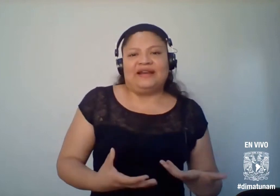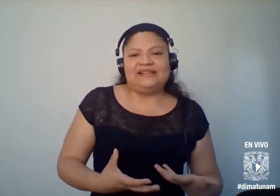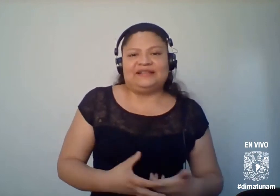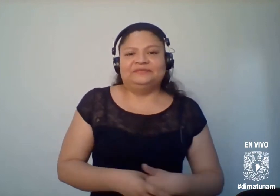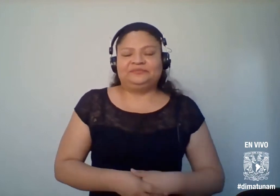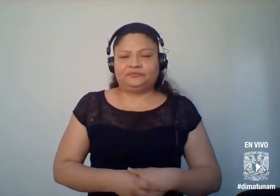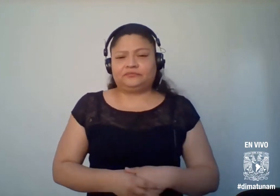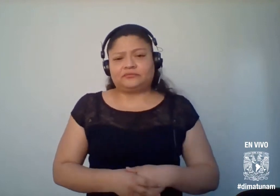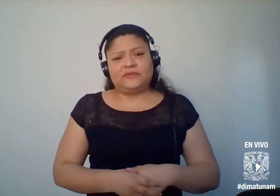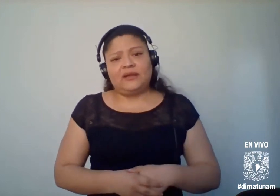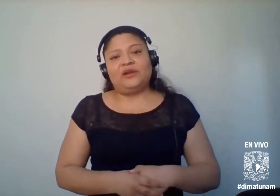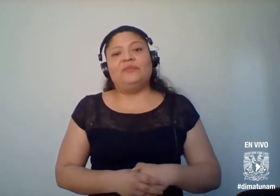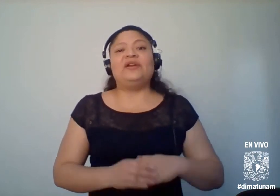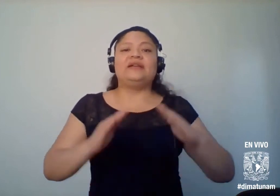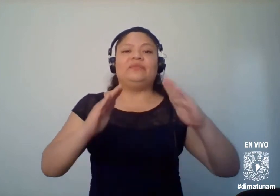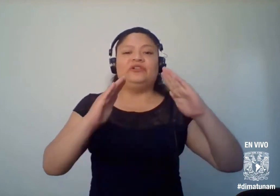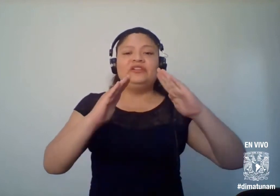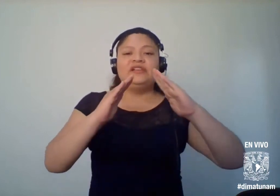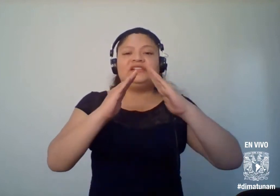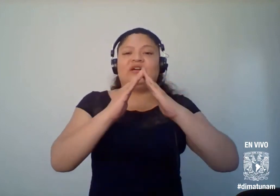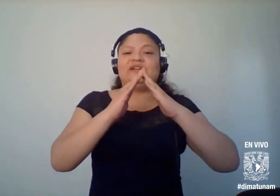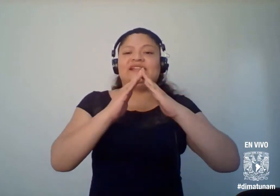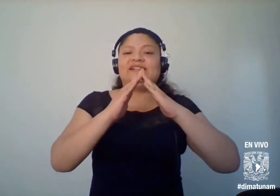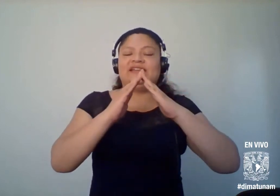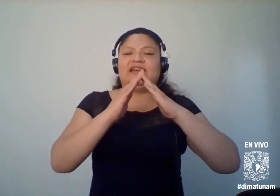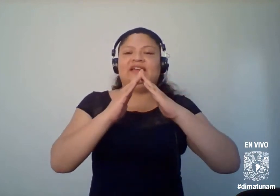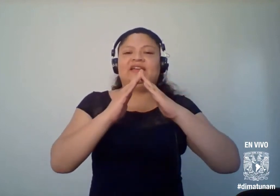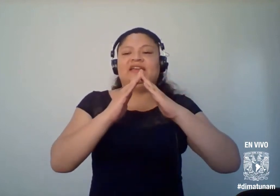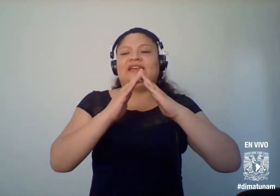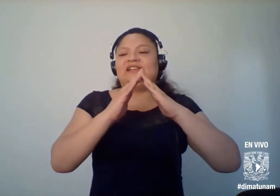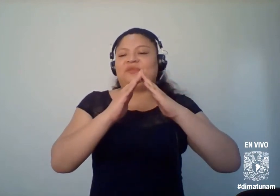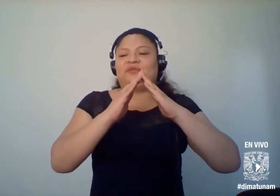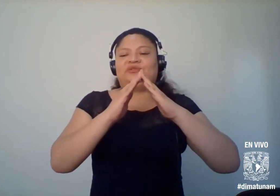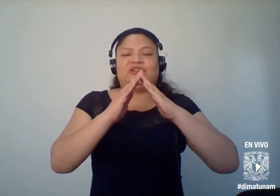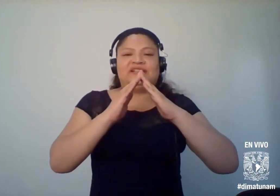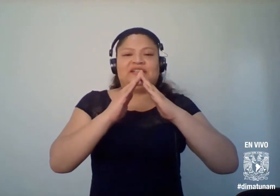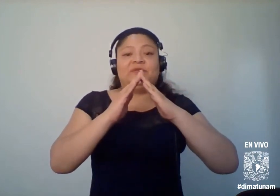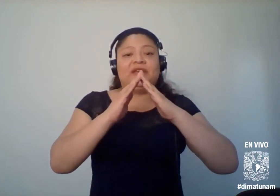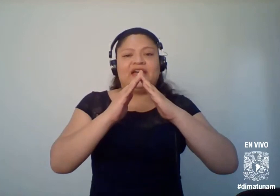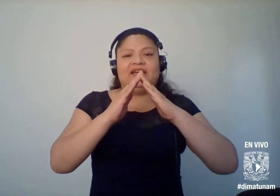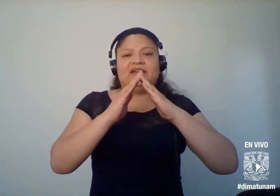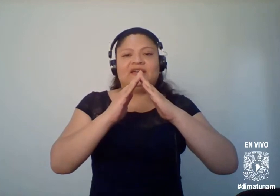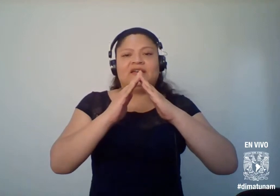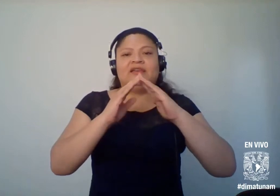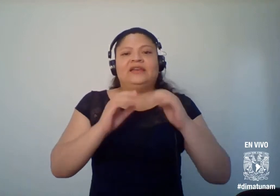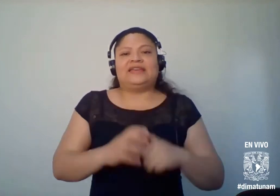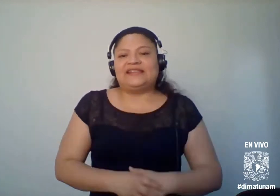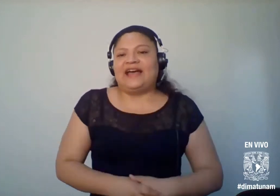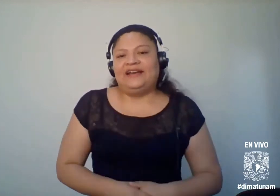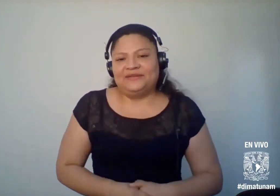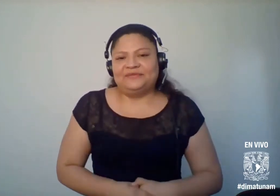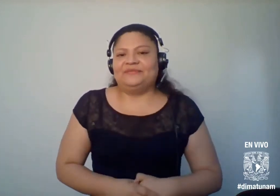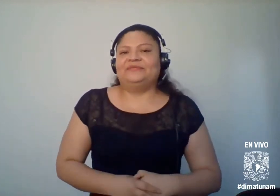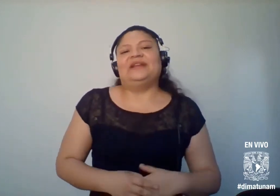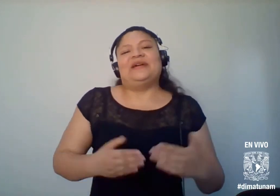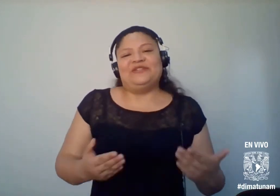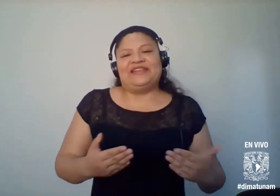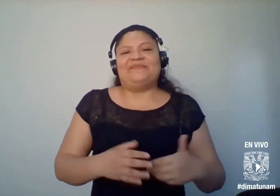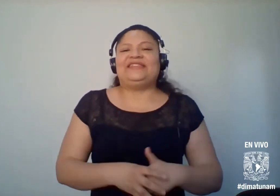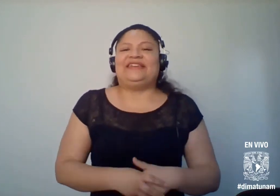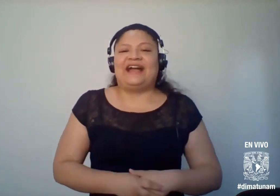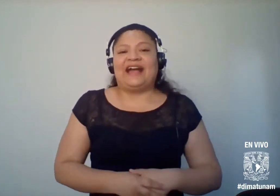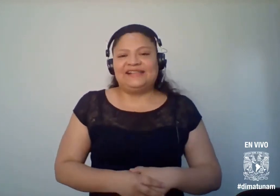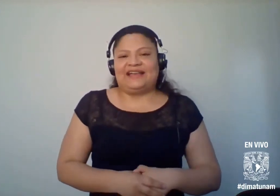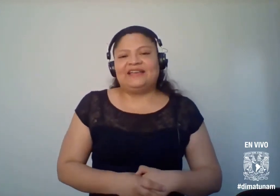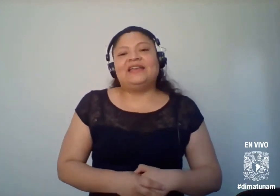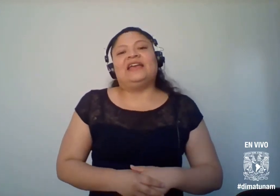se parece. Pero por ejemplo, si yo hago esta seña y les pregunto qué significa, quizá la mayoría